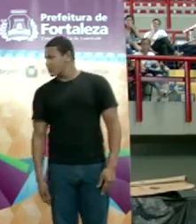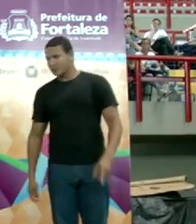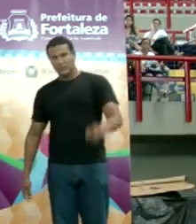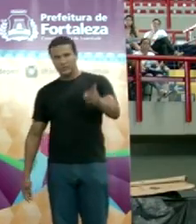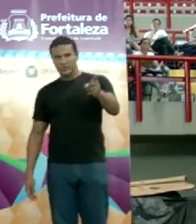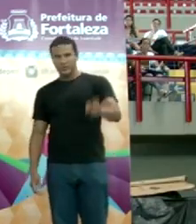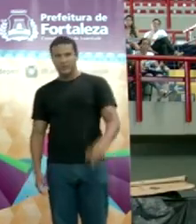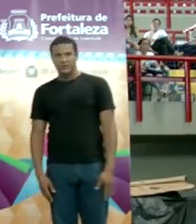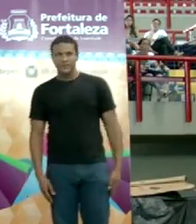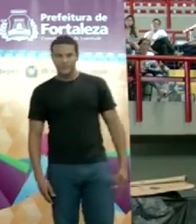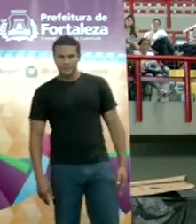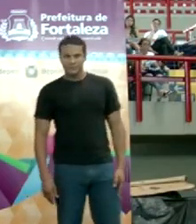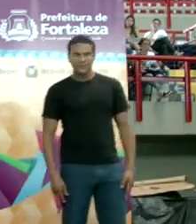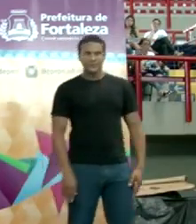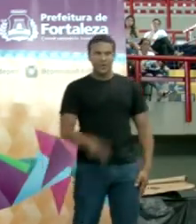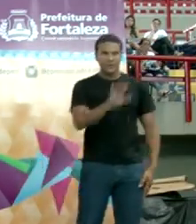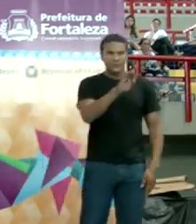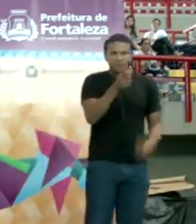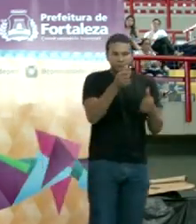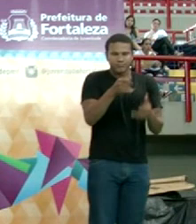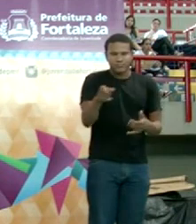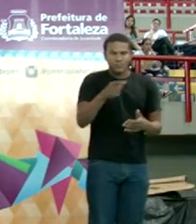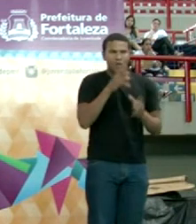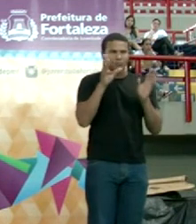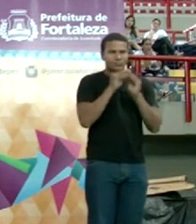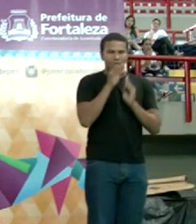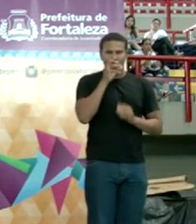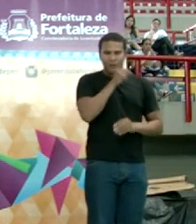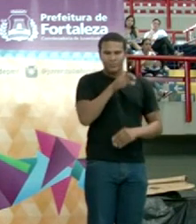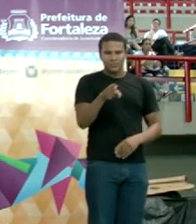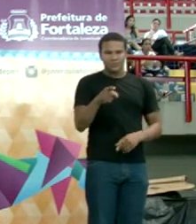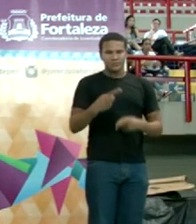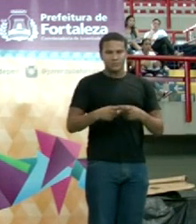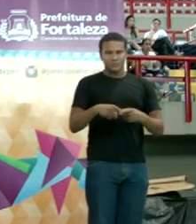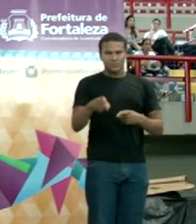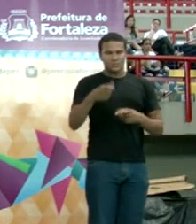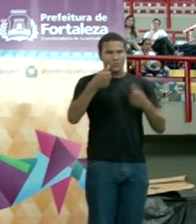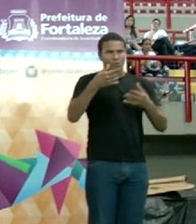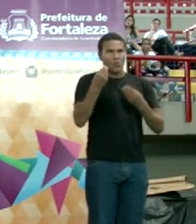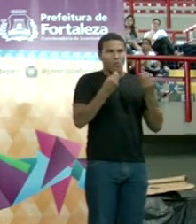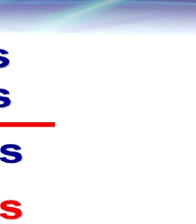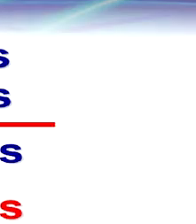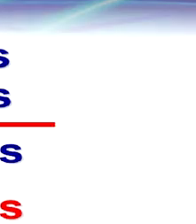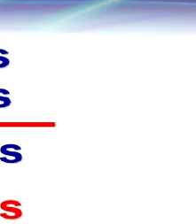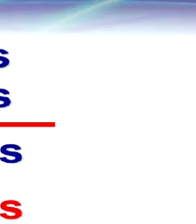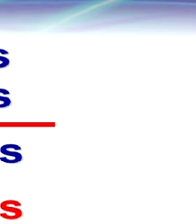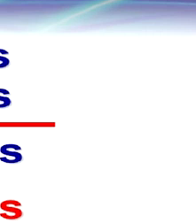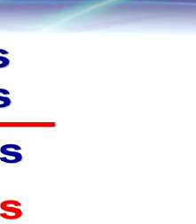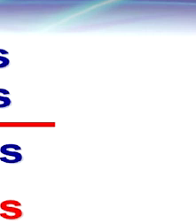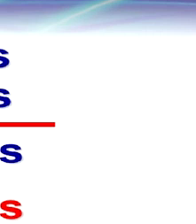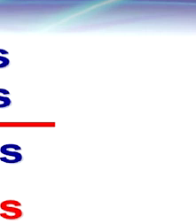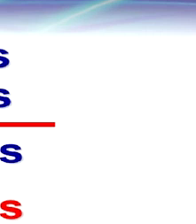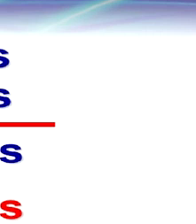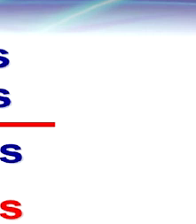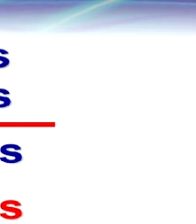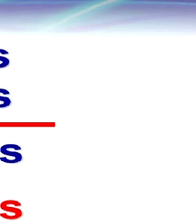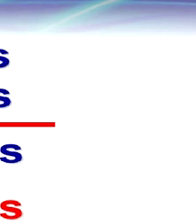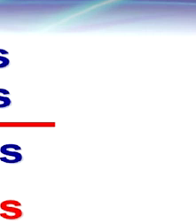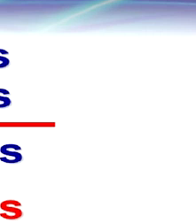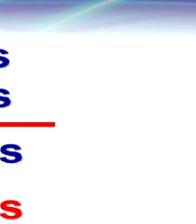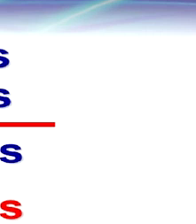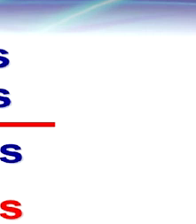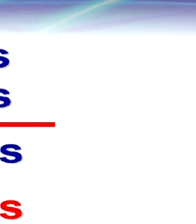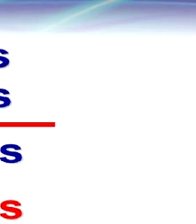Ok. Olha, só pedindo para explicar aqui rapidamente essa questão. O que acontece